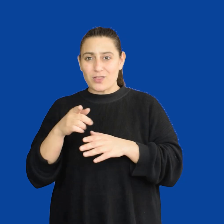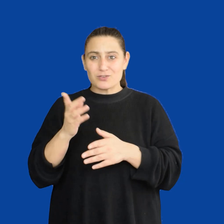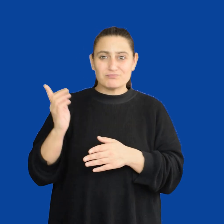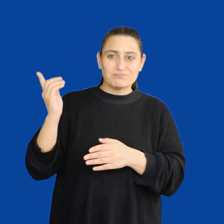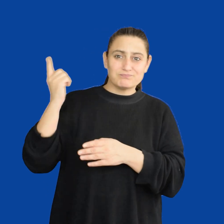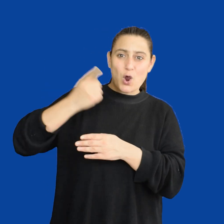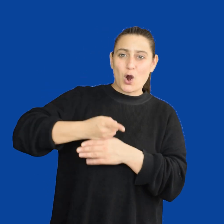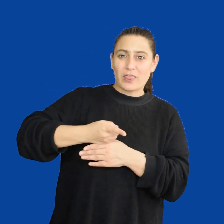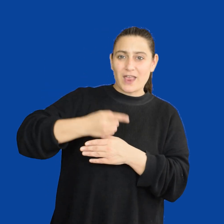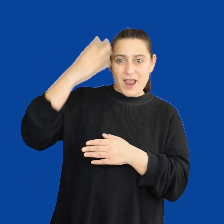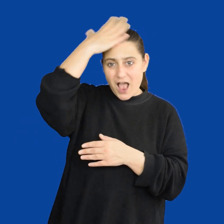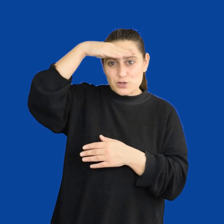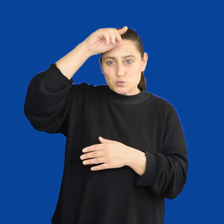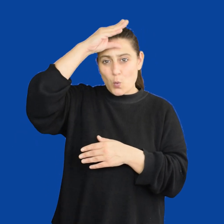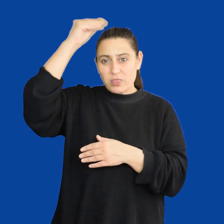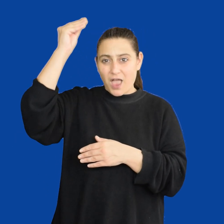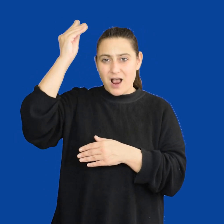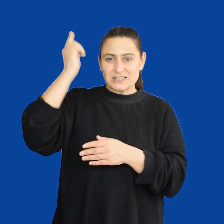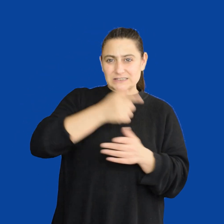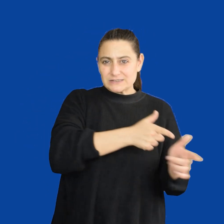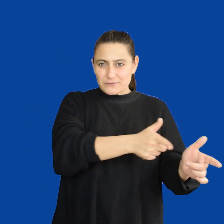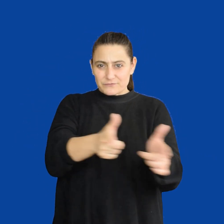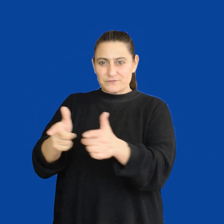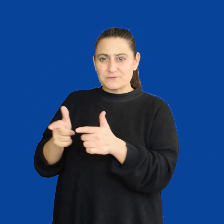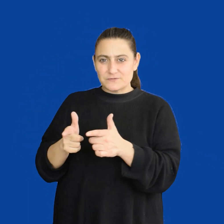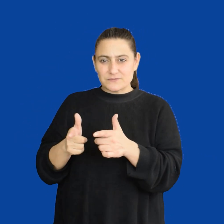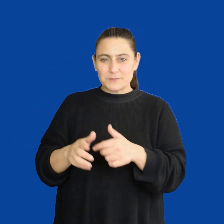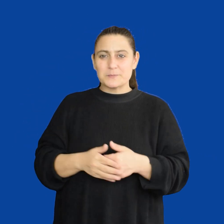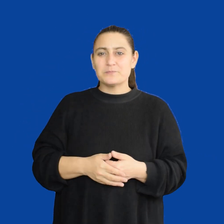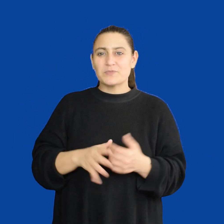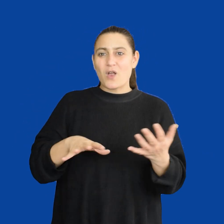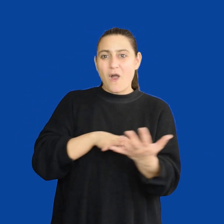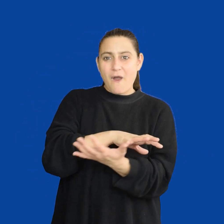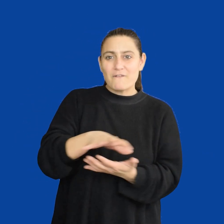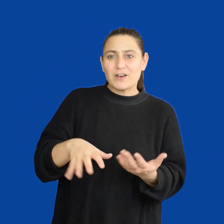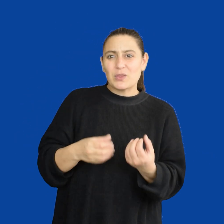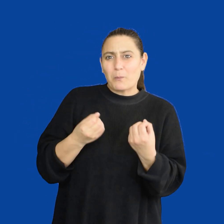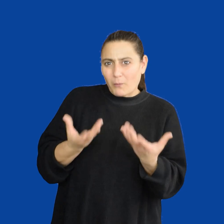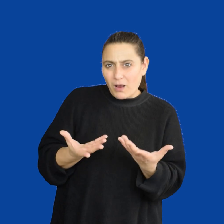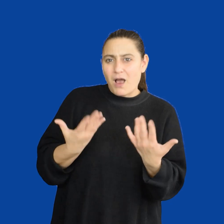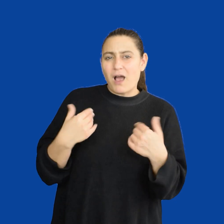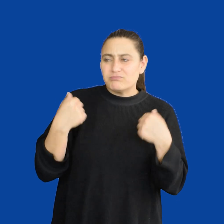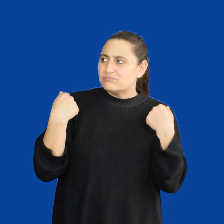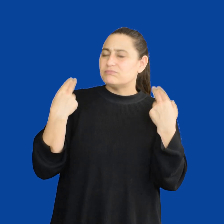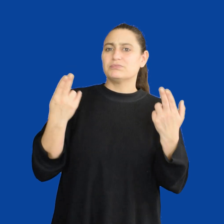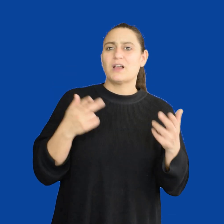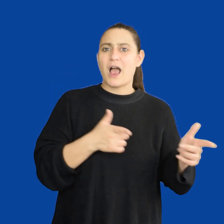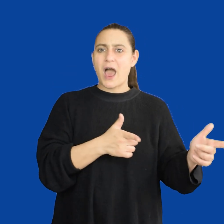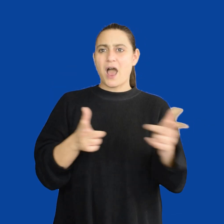1894, fue ordenada por el sultán Abdülhamid II. El conflicto se originó por la resistencia